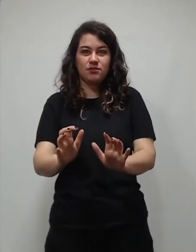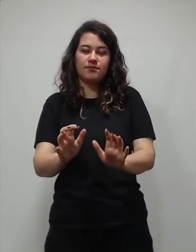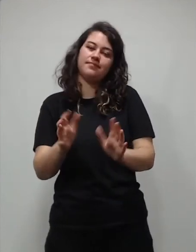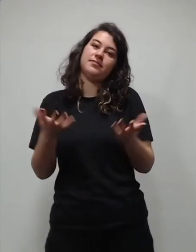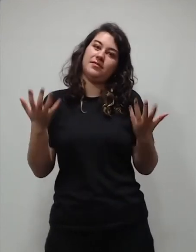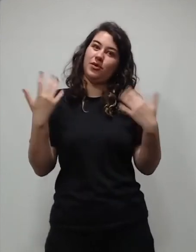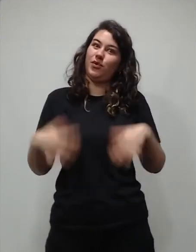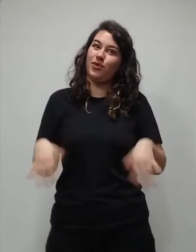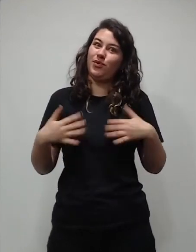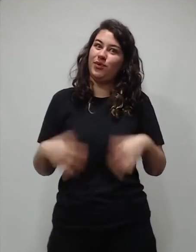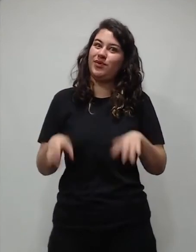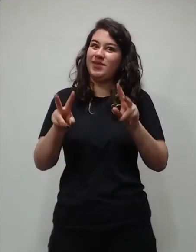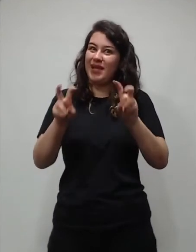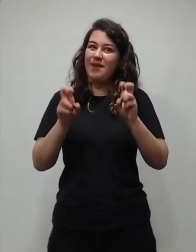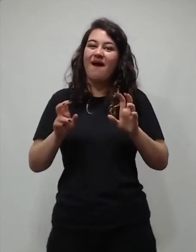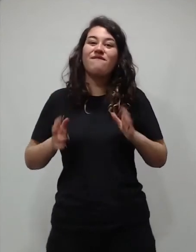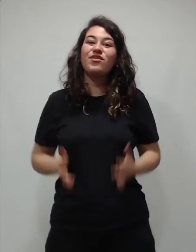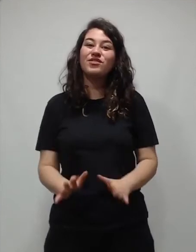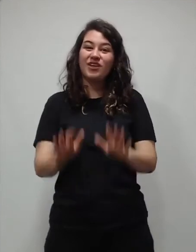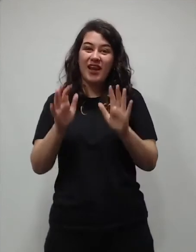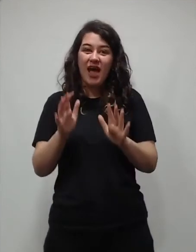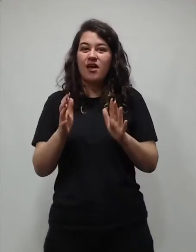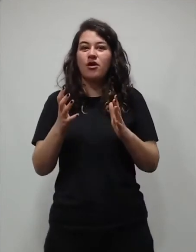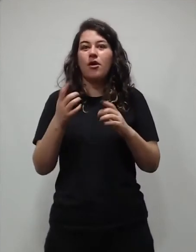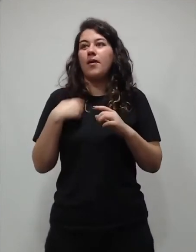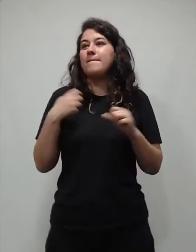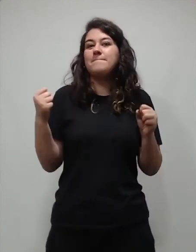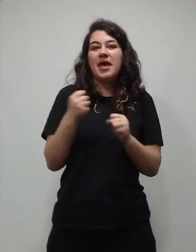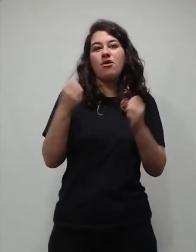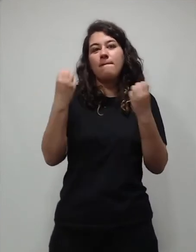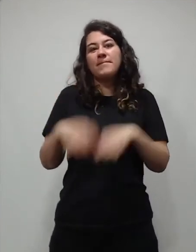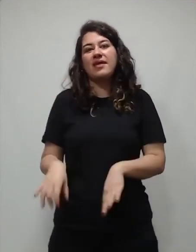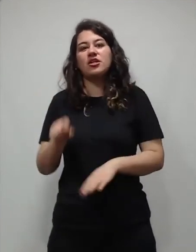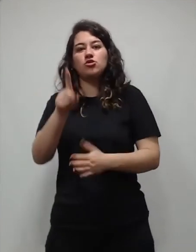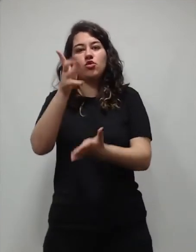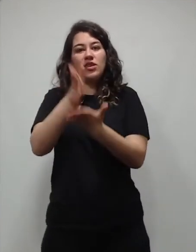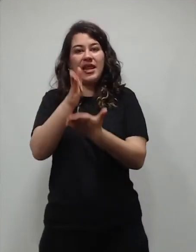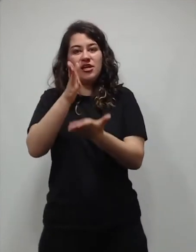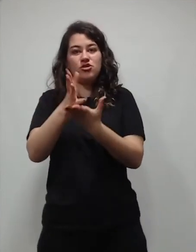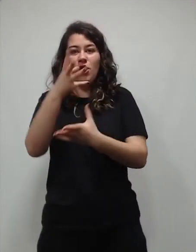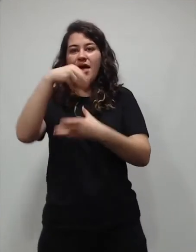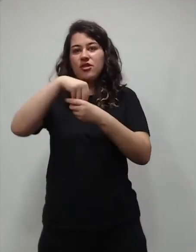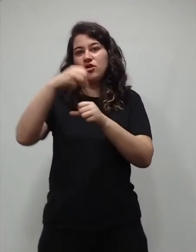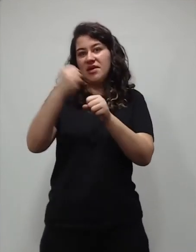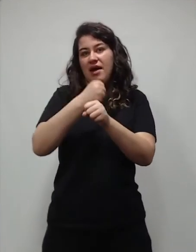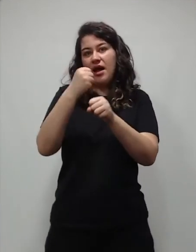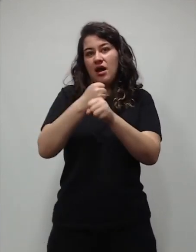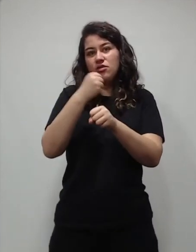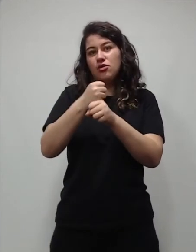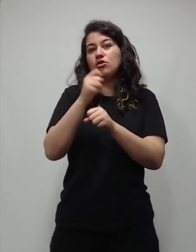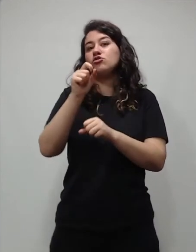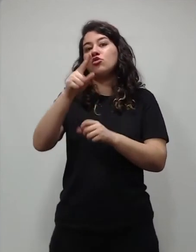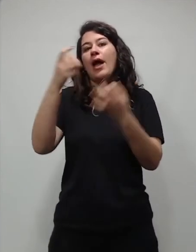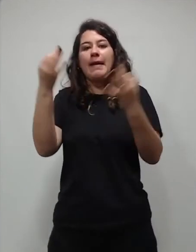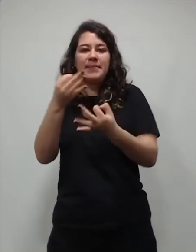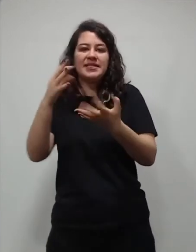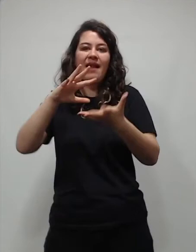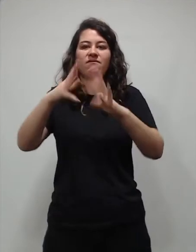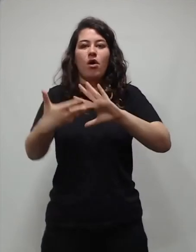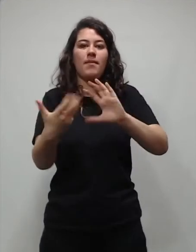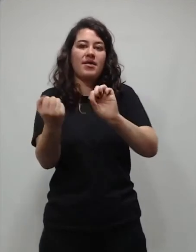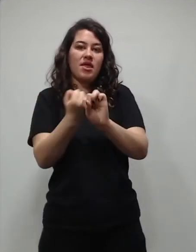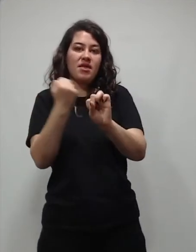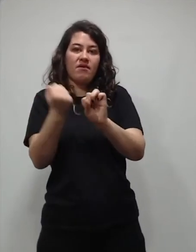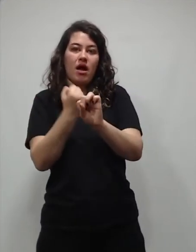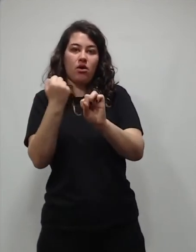Todo tema, funcionarios que temen perder sus derechos, sobre todo los de las colonias, tienen regímenes laborales muy especiales y además